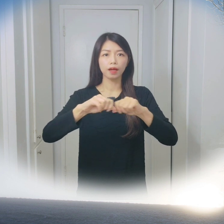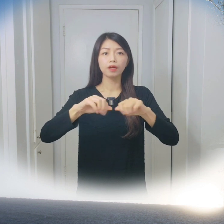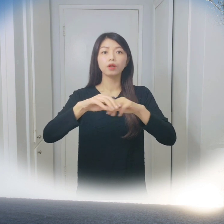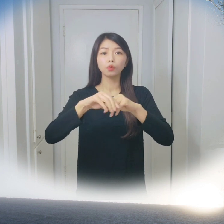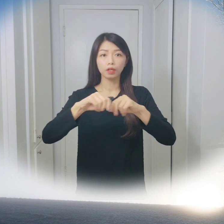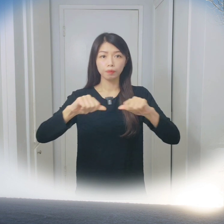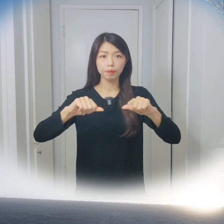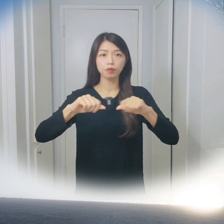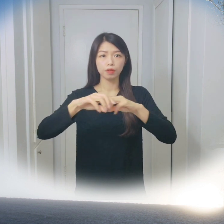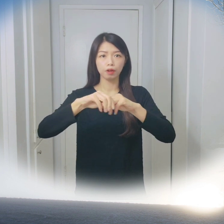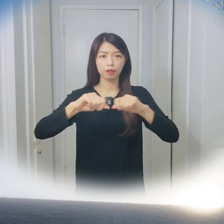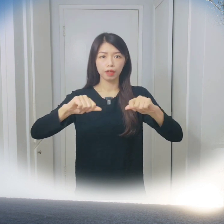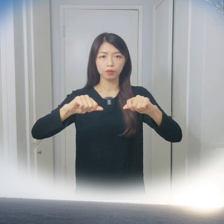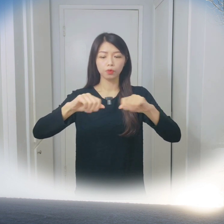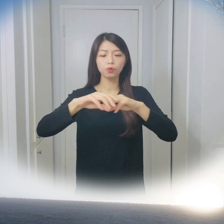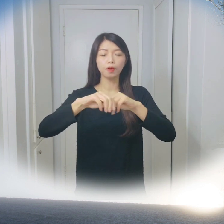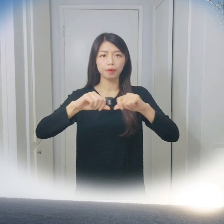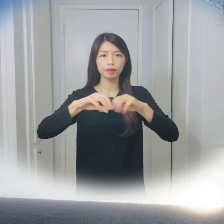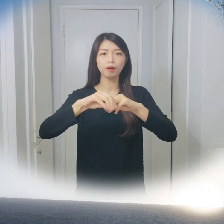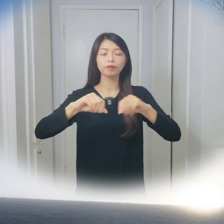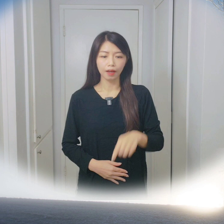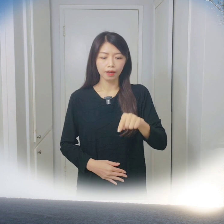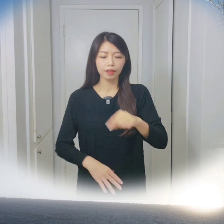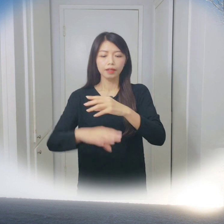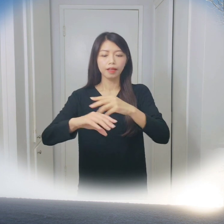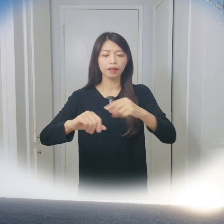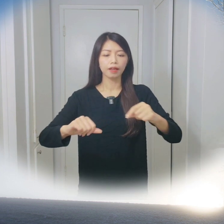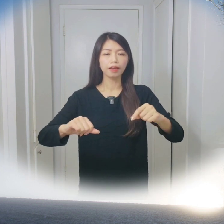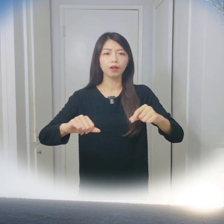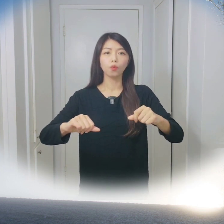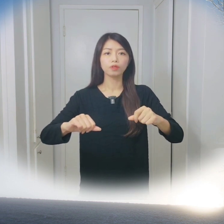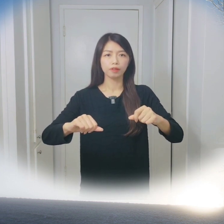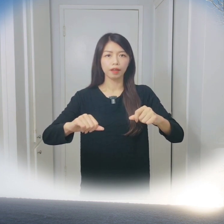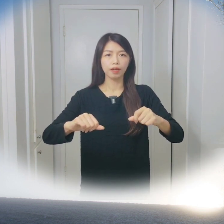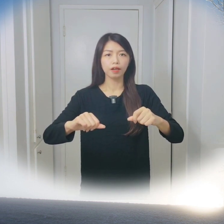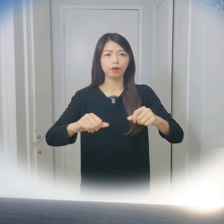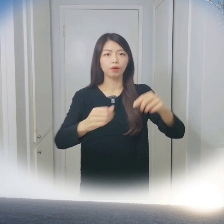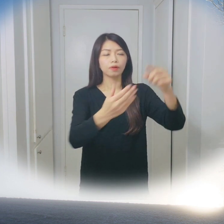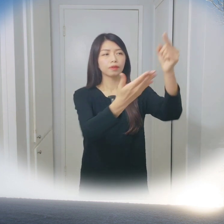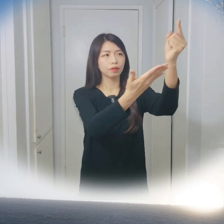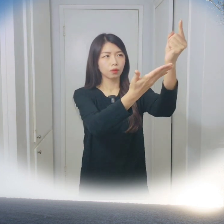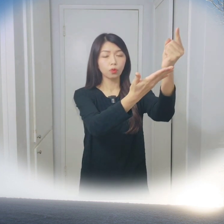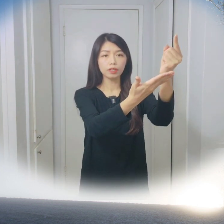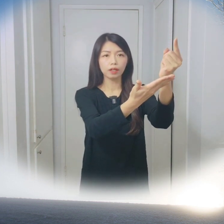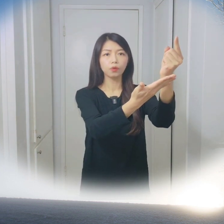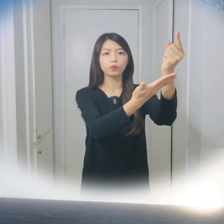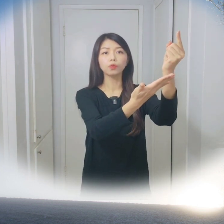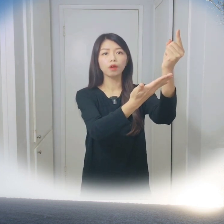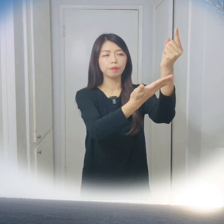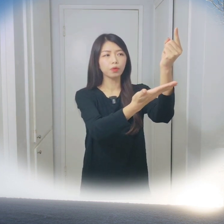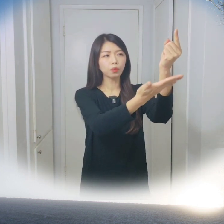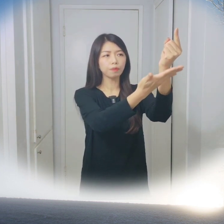양손 다 손을 이렇게 비벼주세요. 양쪽으로 벌리면서 이 땅에 오셨네.